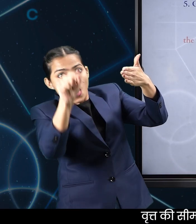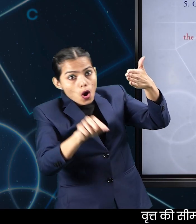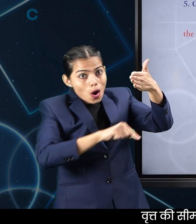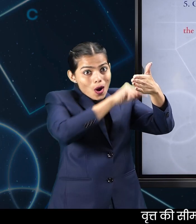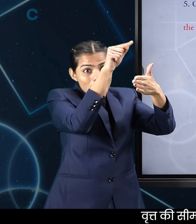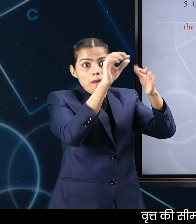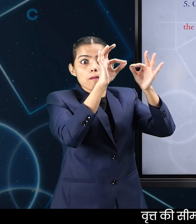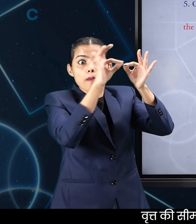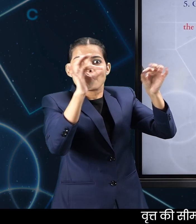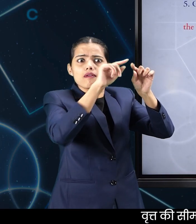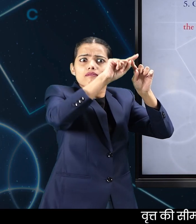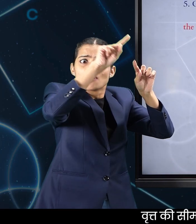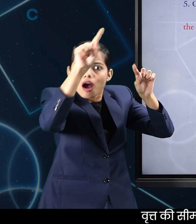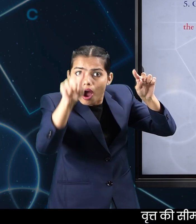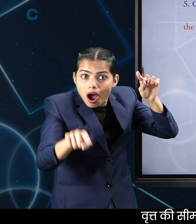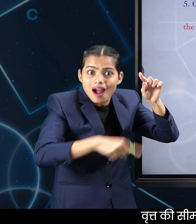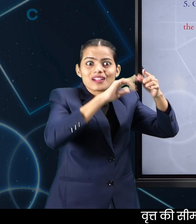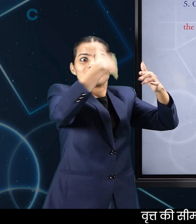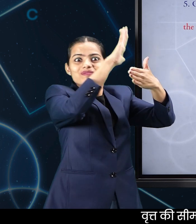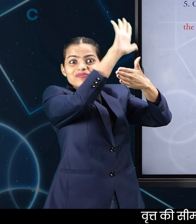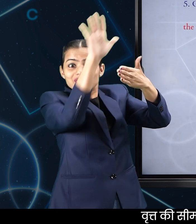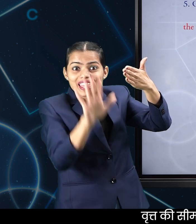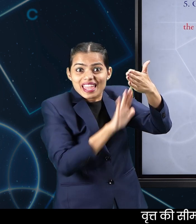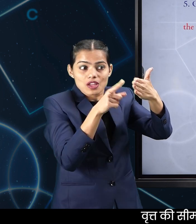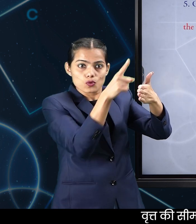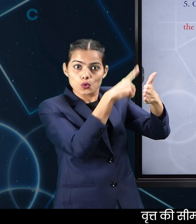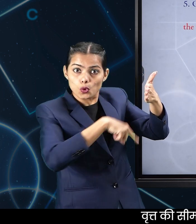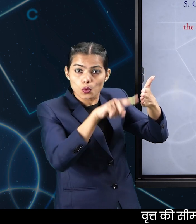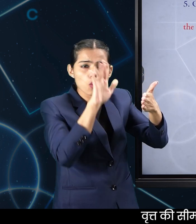वृत्त की सीमा की लंबाई को वृत्त की परिधि कहा जाता है।